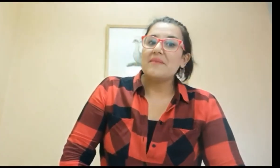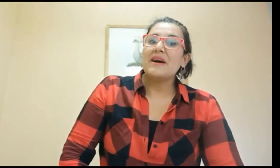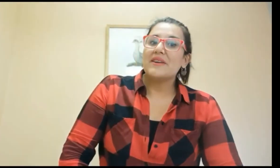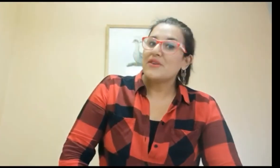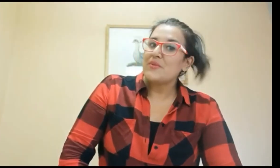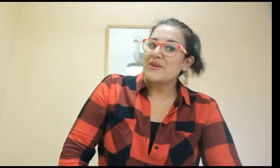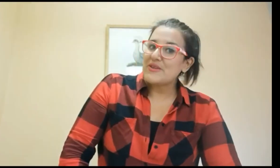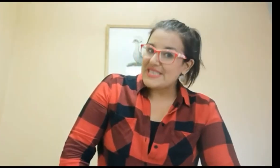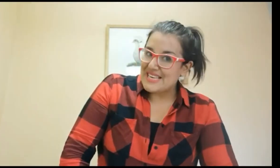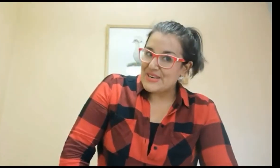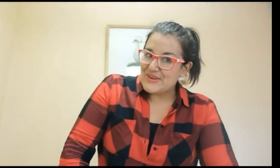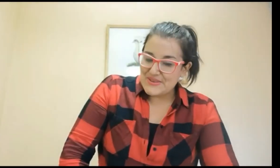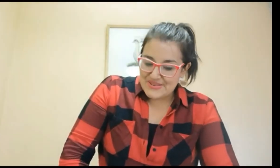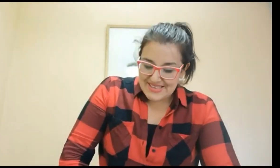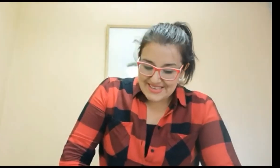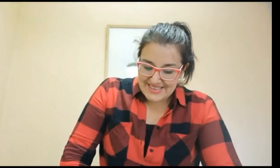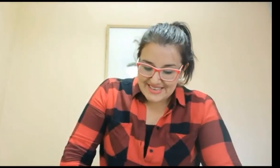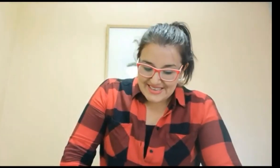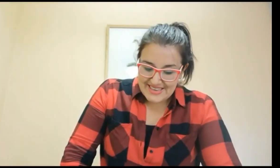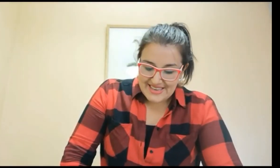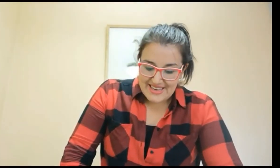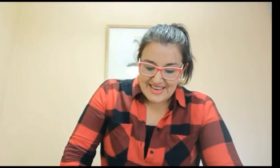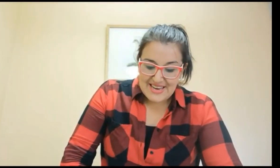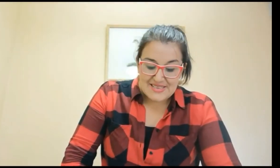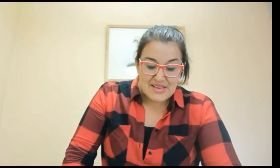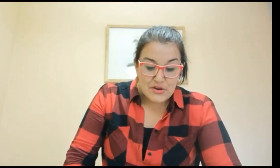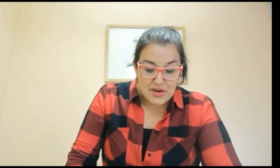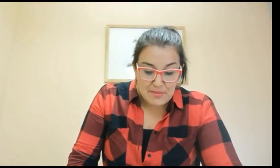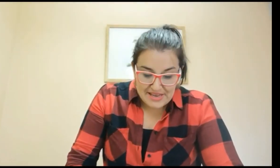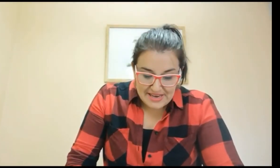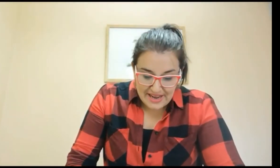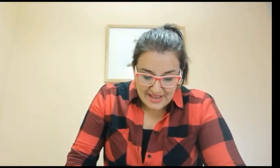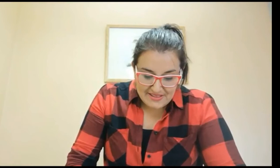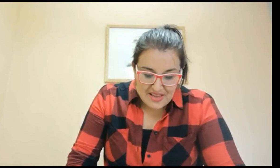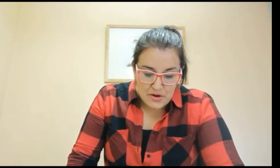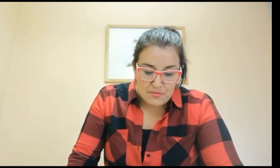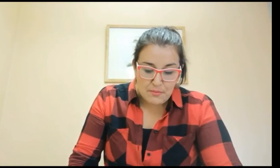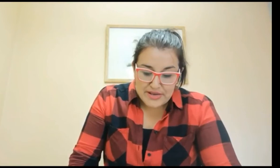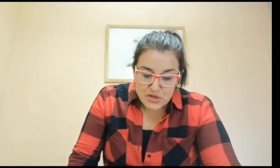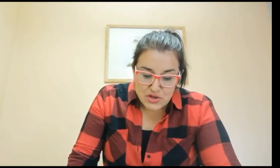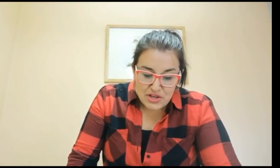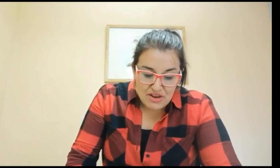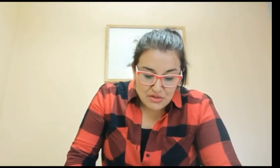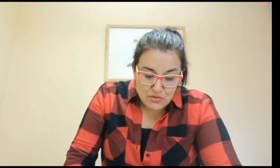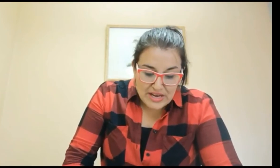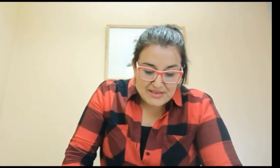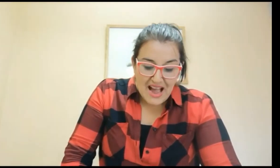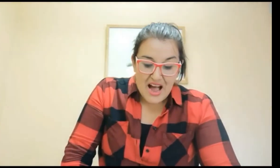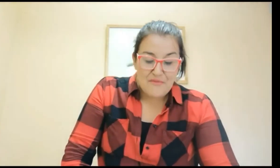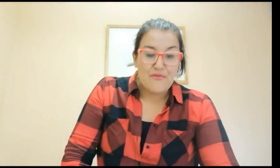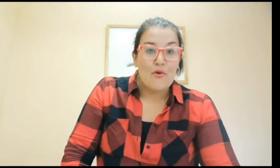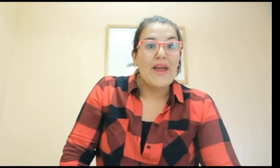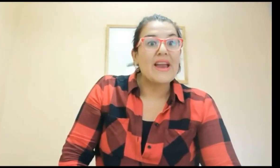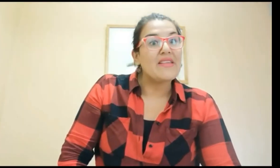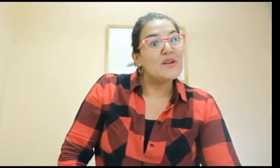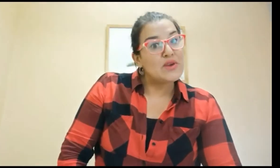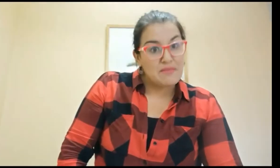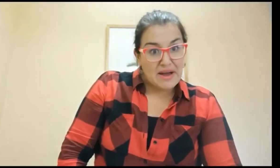Problema número 5. La señora Marina tiene un puesto de verduras afuera del Unimark.